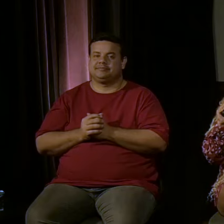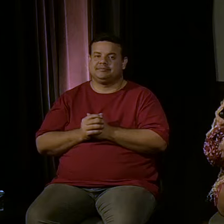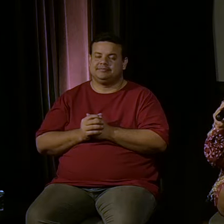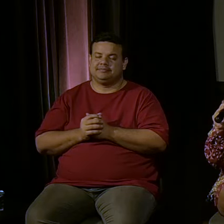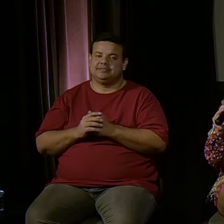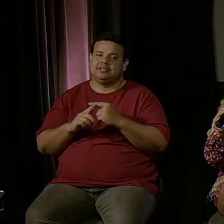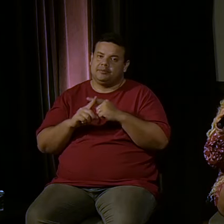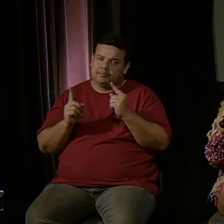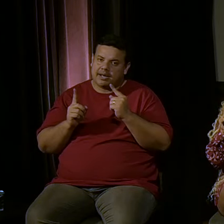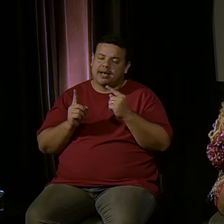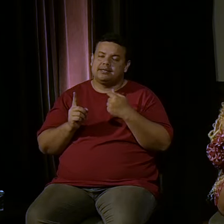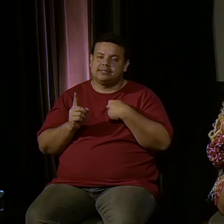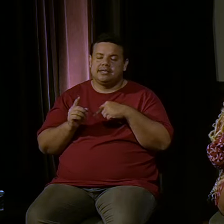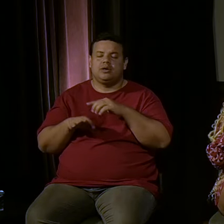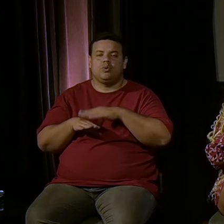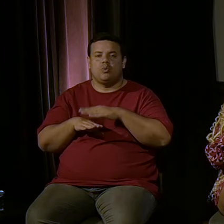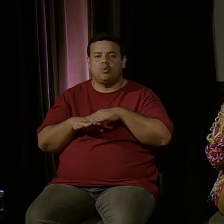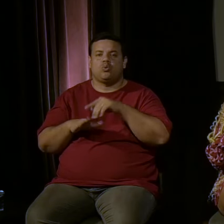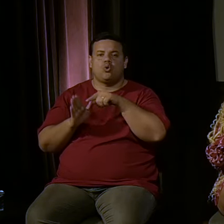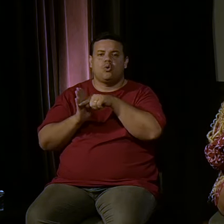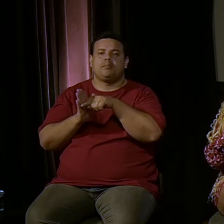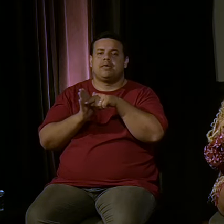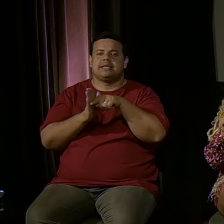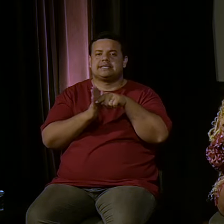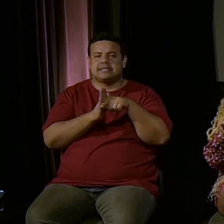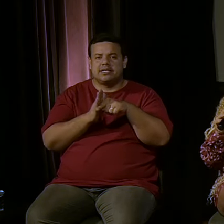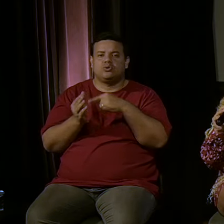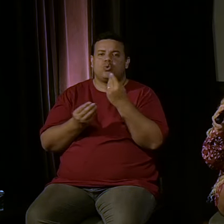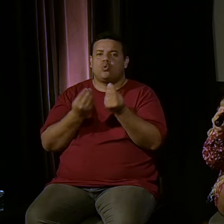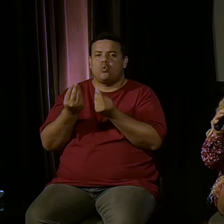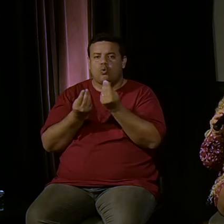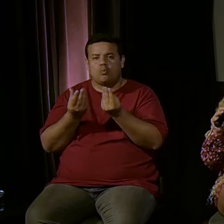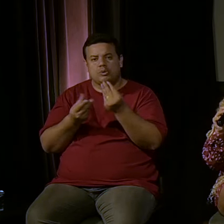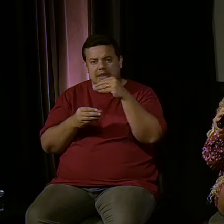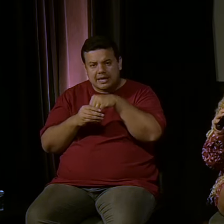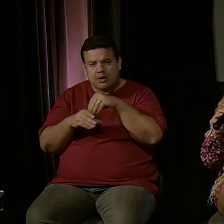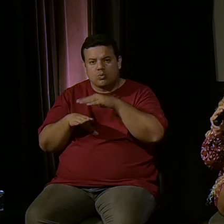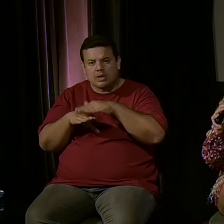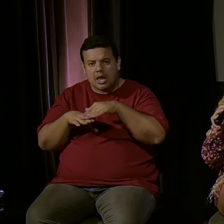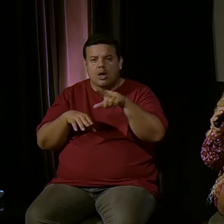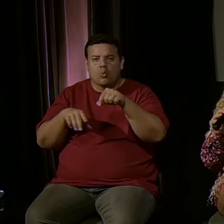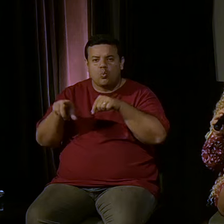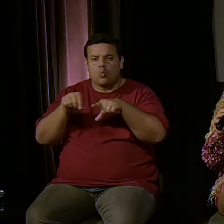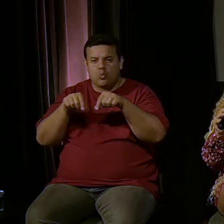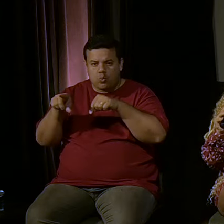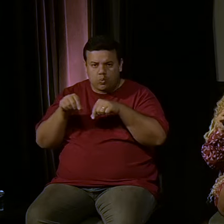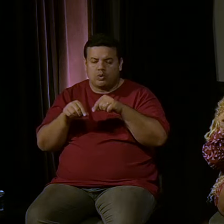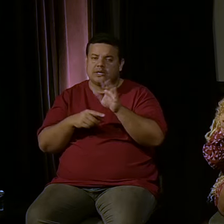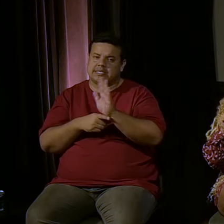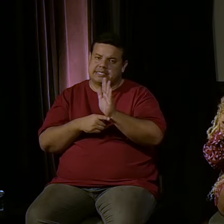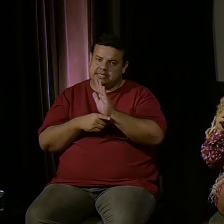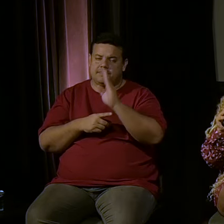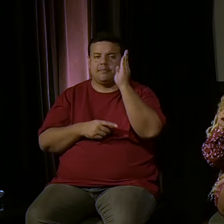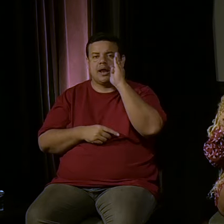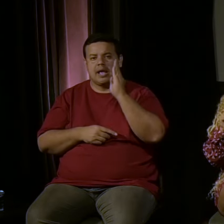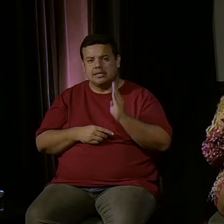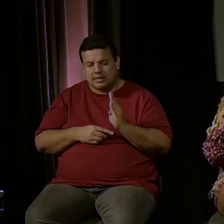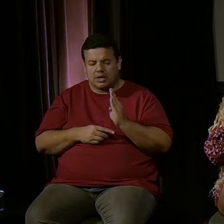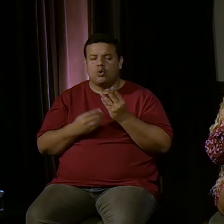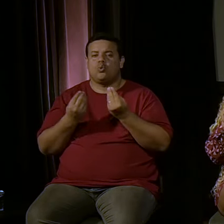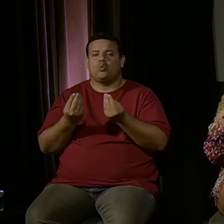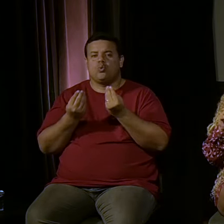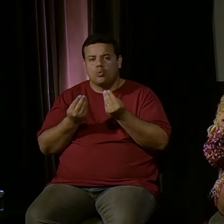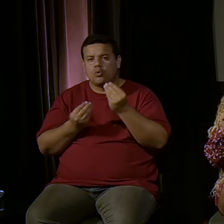Mas eu estou pesquisando, basicamente, como dentro da curadoria de cinema brasileiro, como os